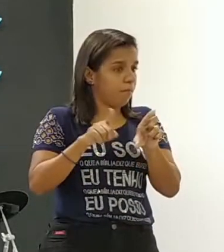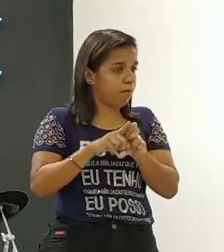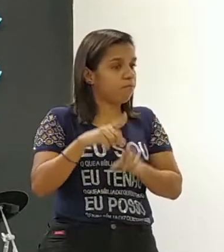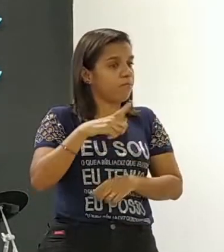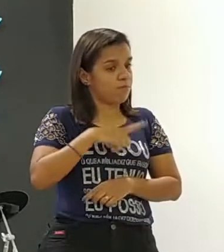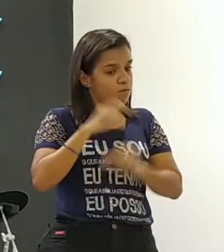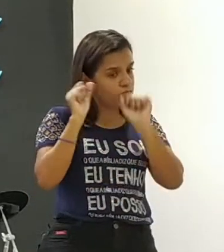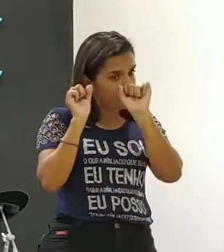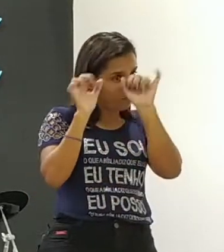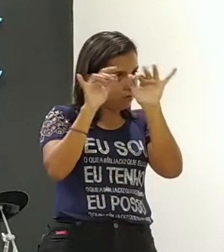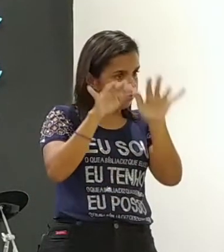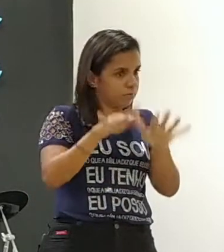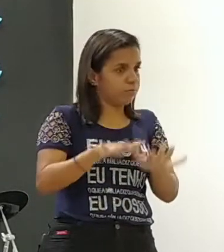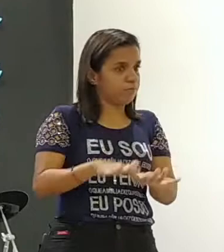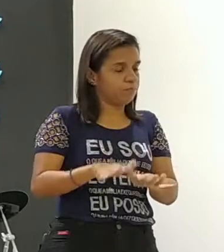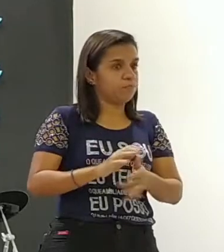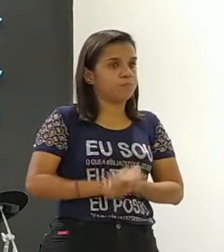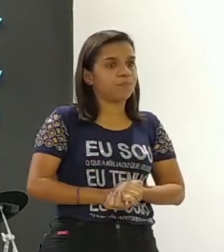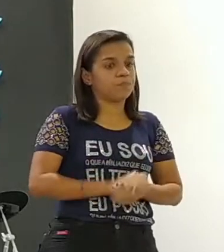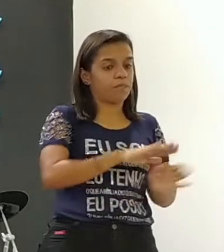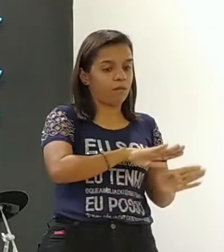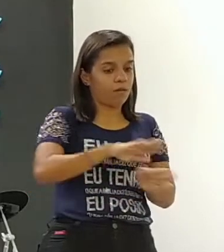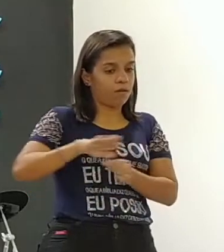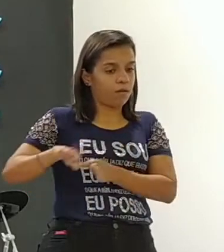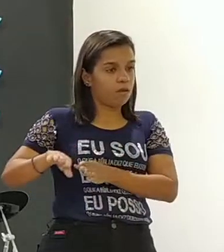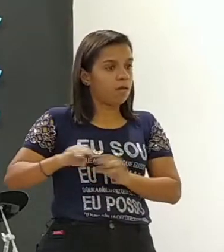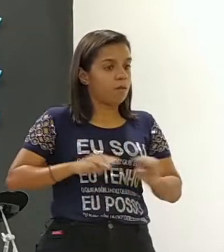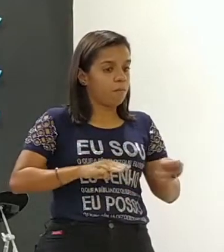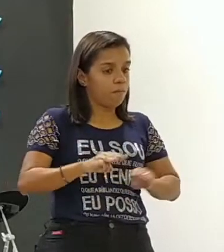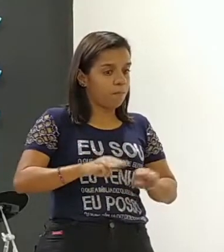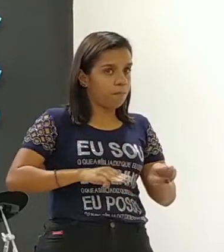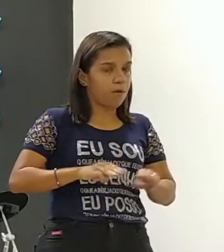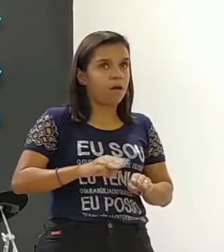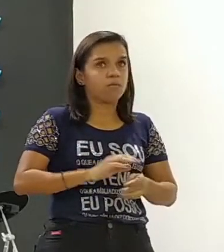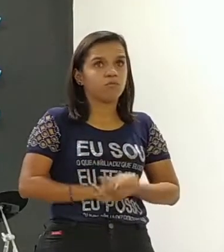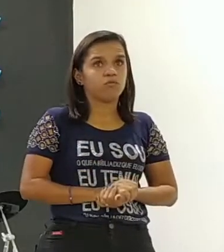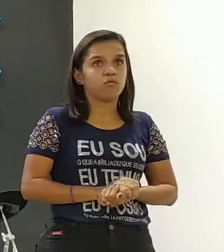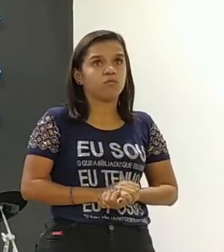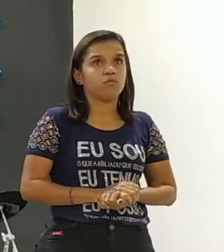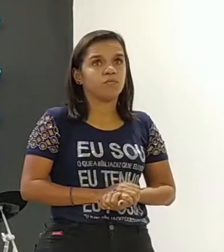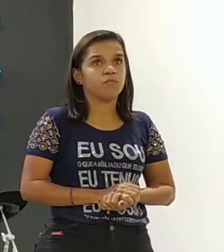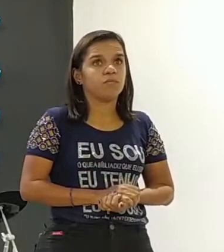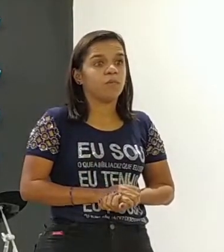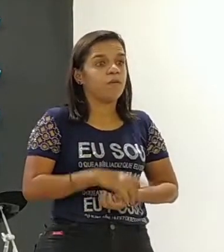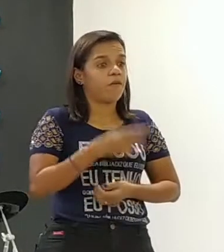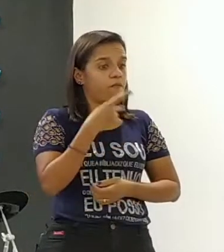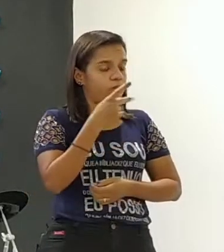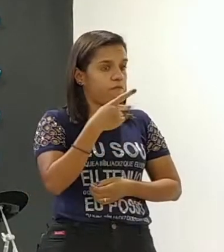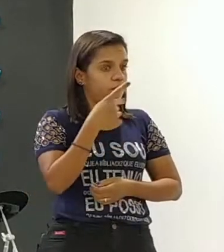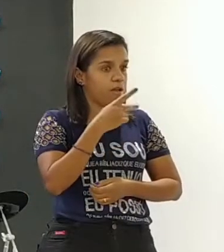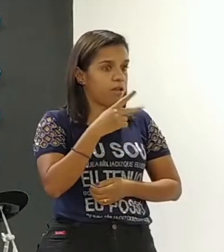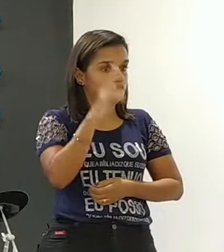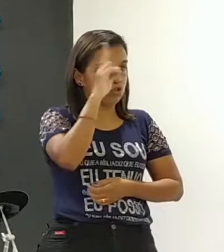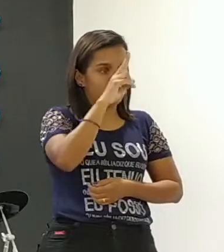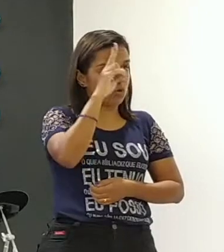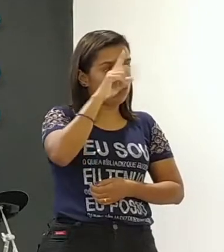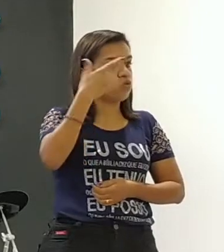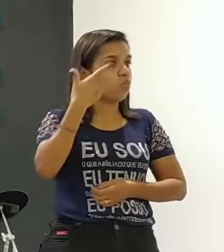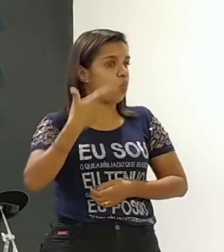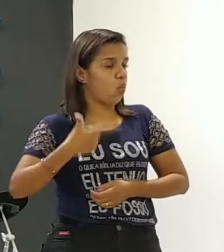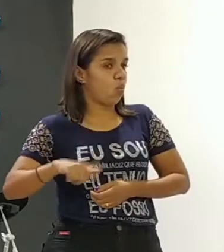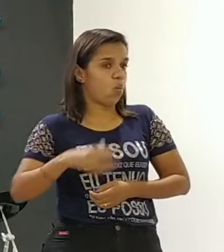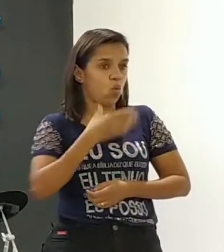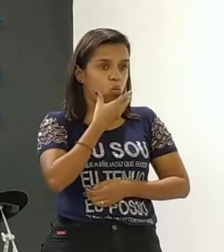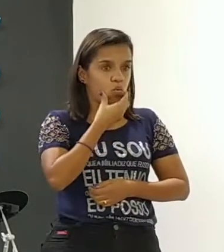6, a Bíblia ela vai contar a história de um outro homem. Esse não foi partido